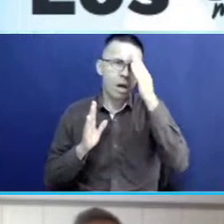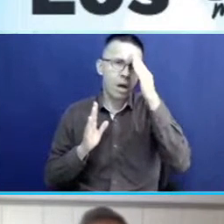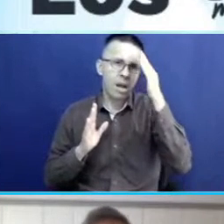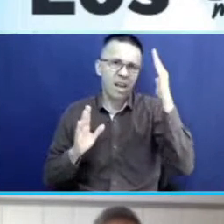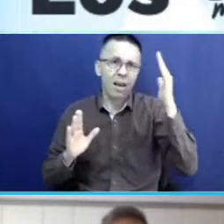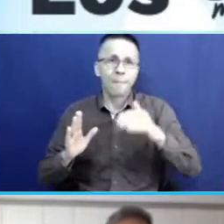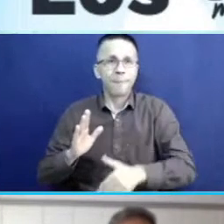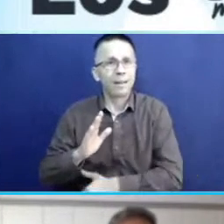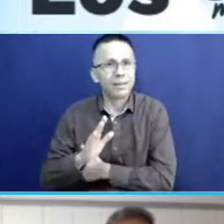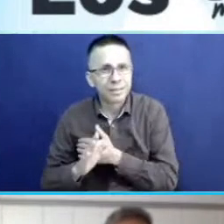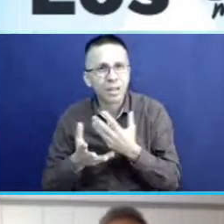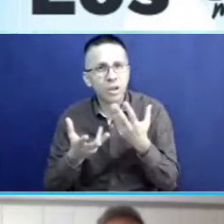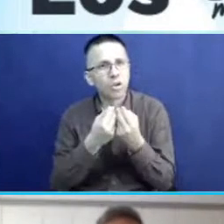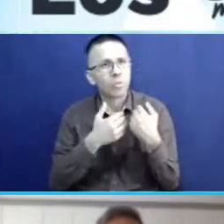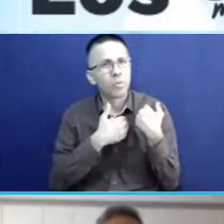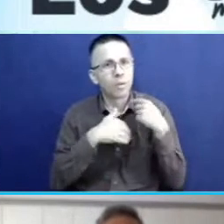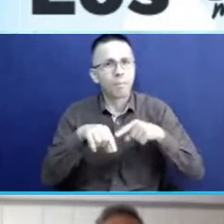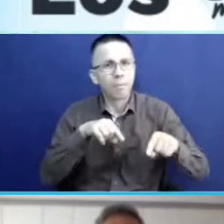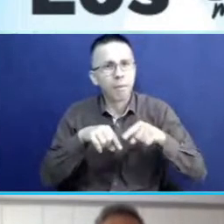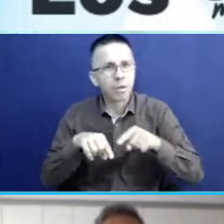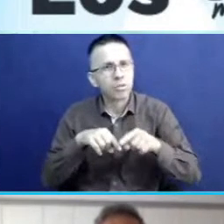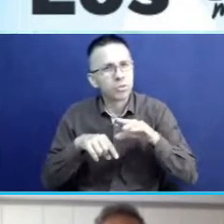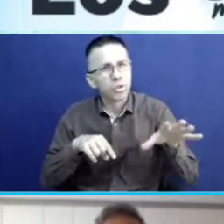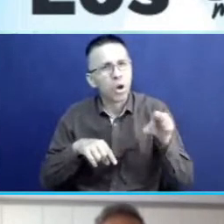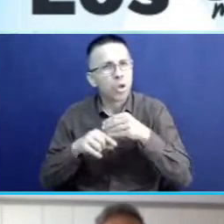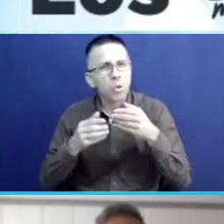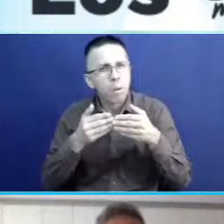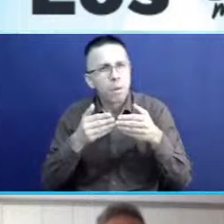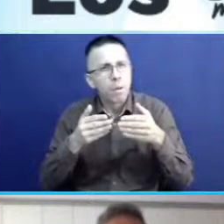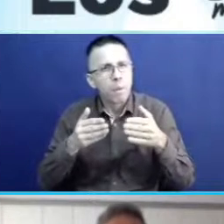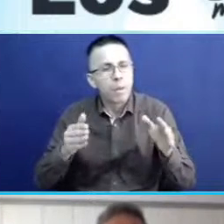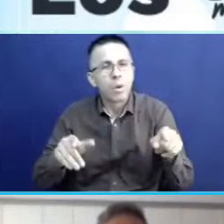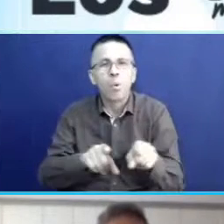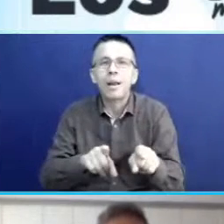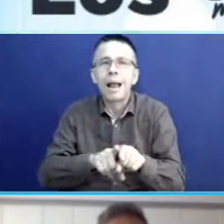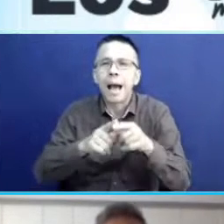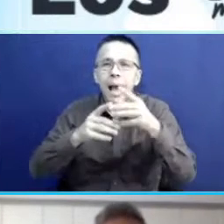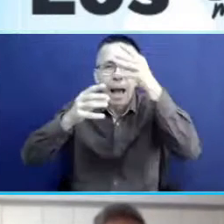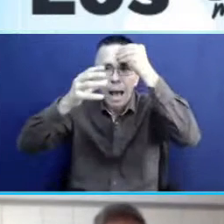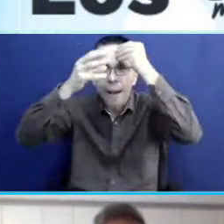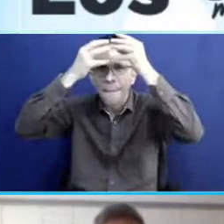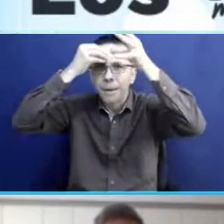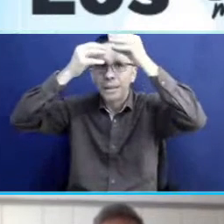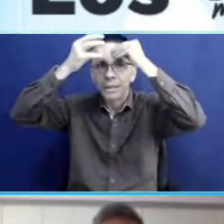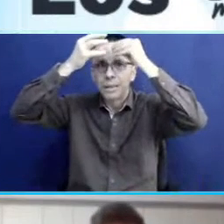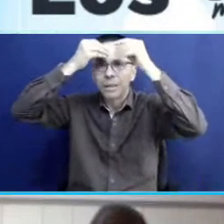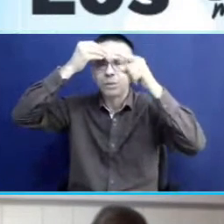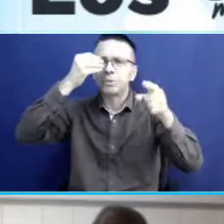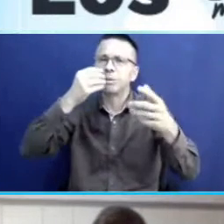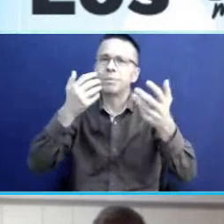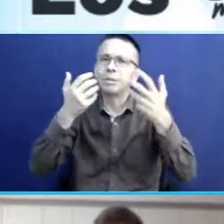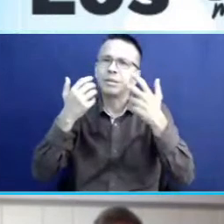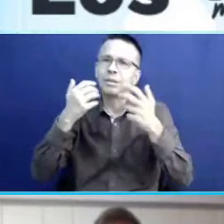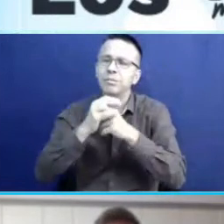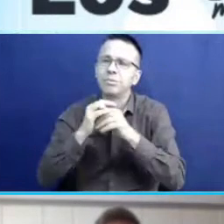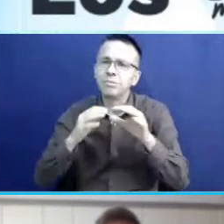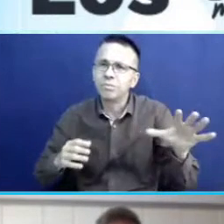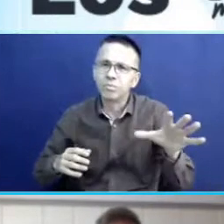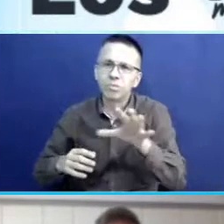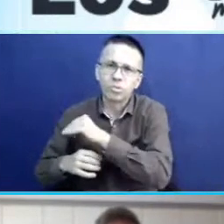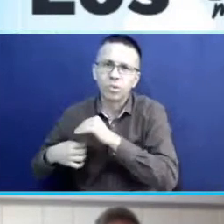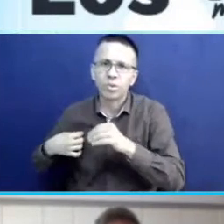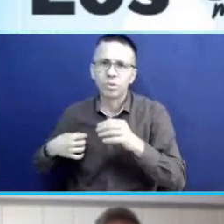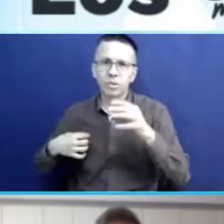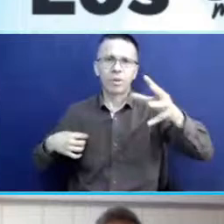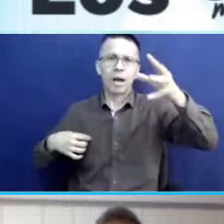ministerios, departamento administrativo, todo el mundo va. Porque esto es un aprender, y tú lo viste muy bien, yo también estoy aprendiendo, y usted me está enseñando, y todos estamos